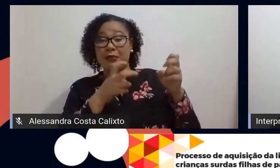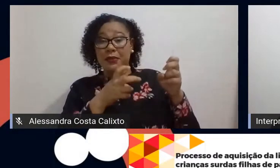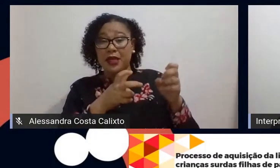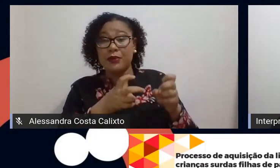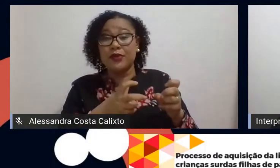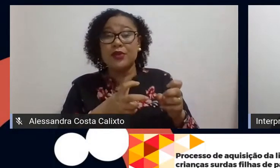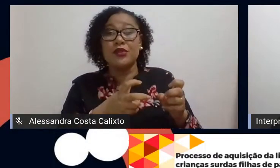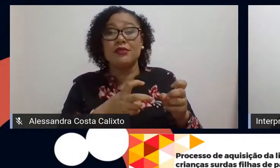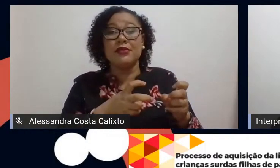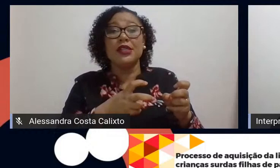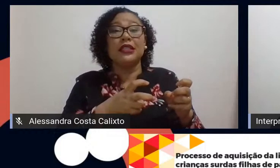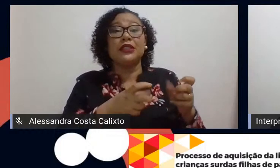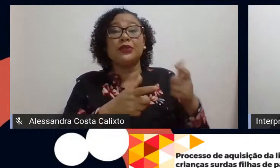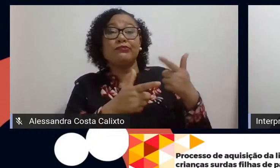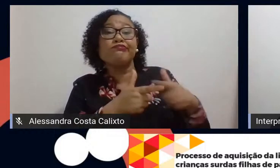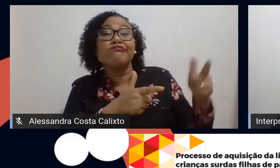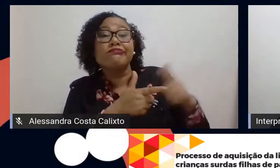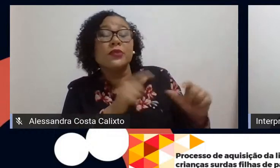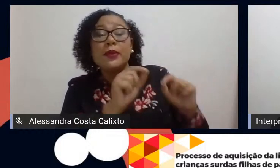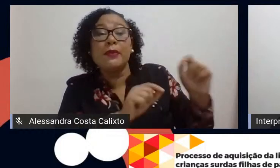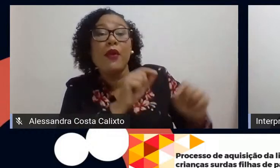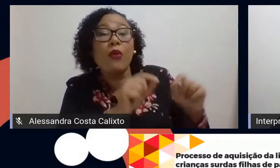ambiente em